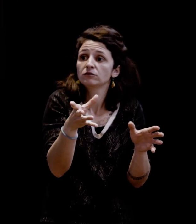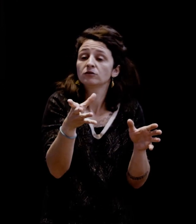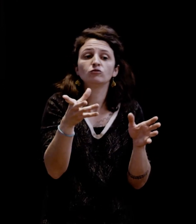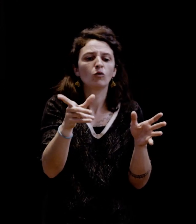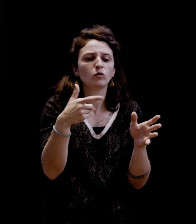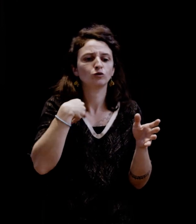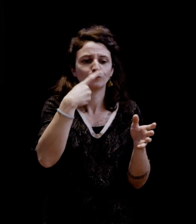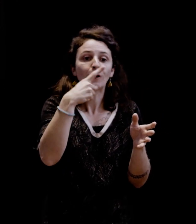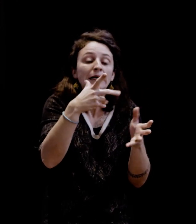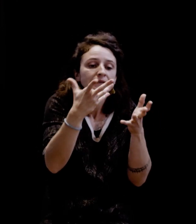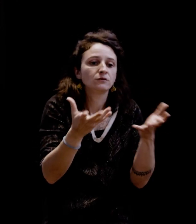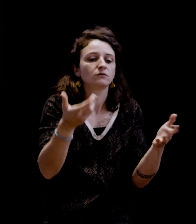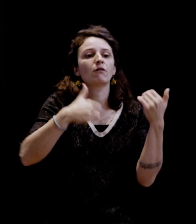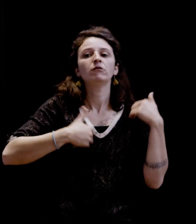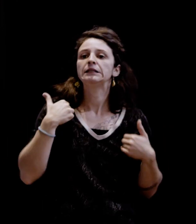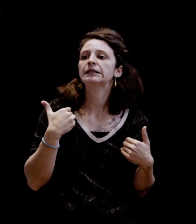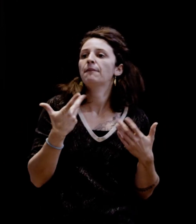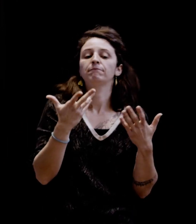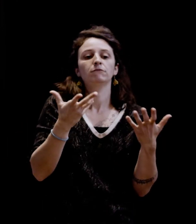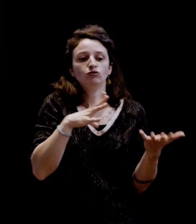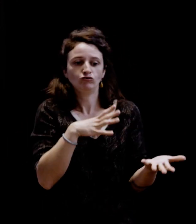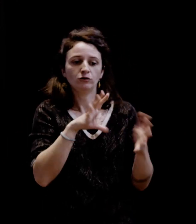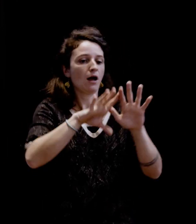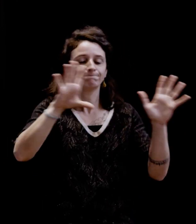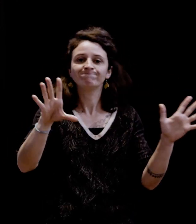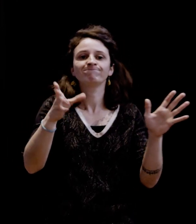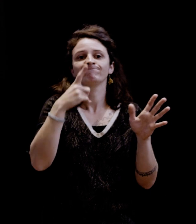le patient est porteur d'une pathologie en particulier.